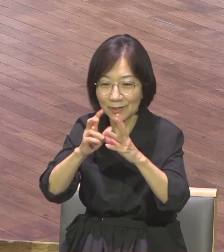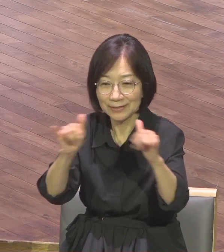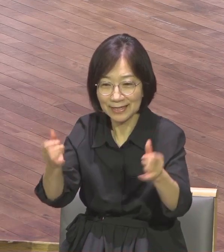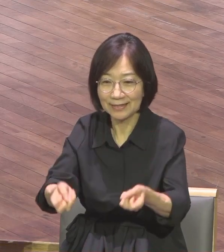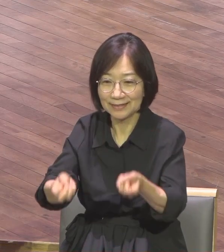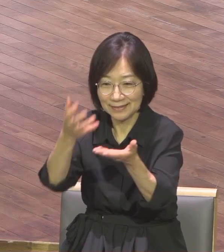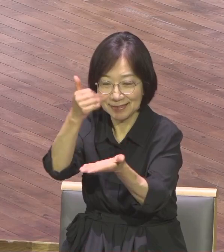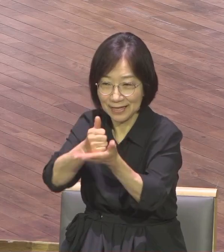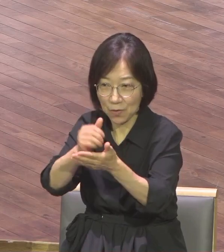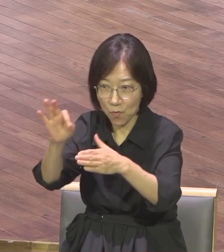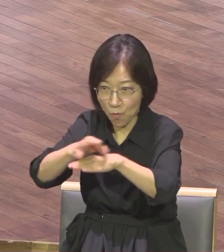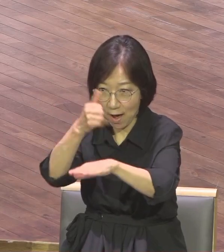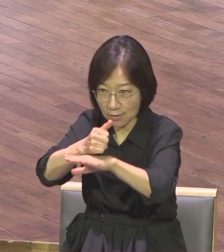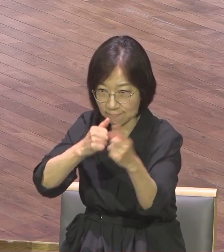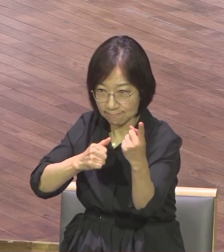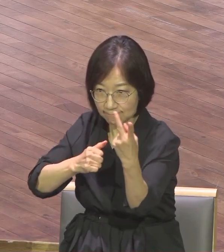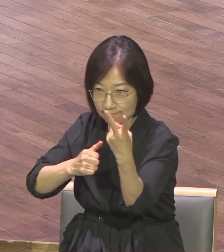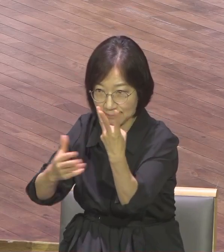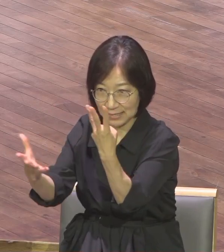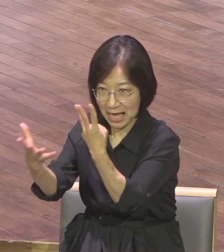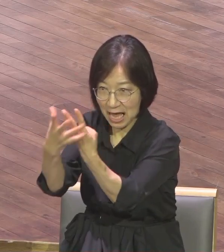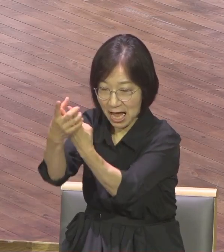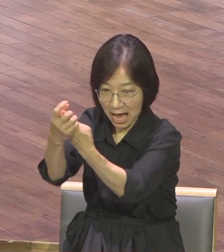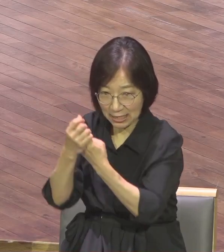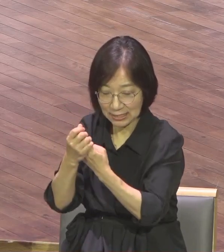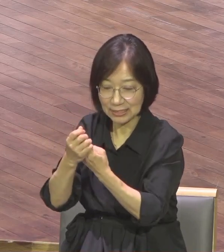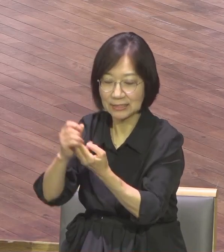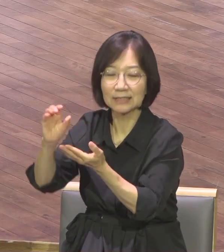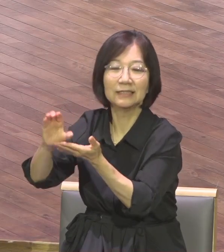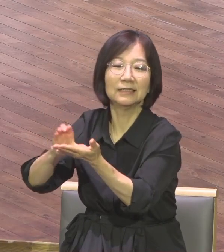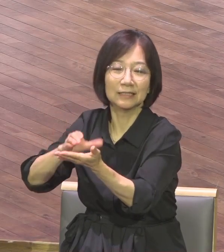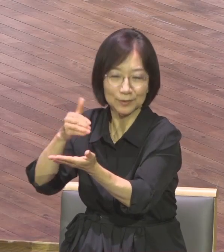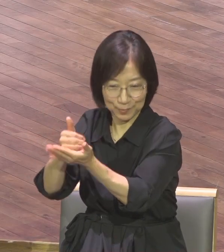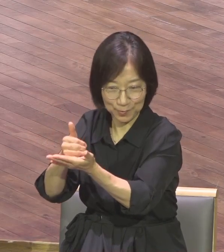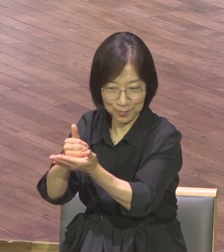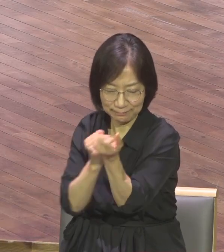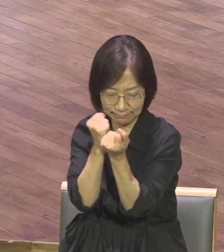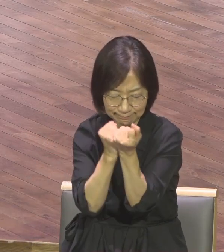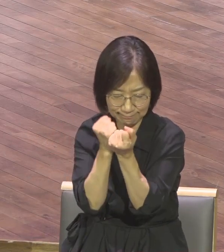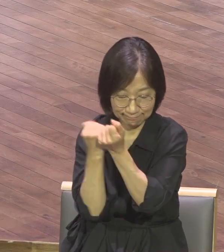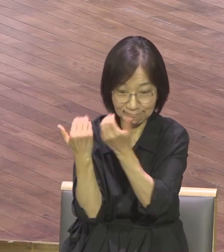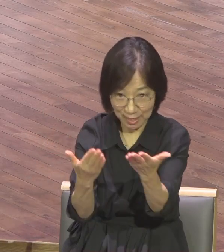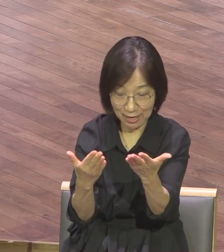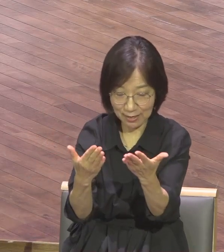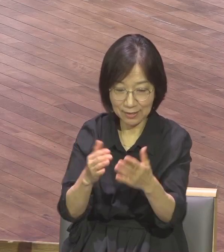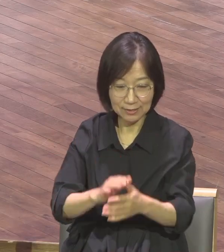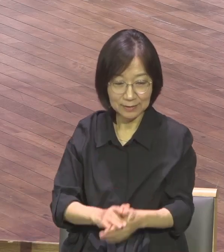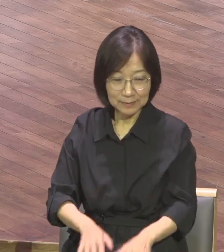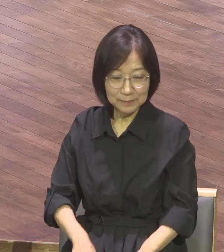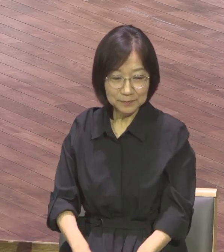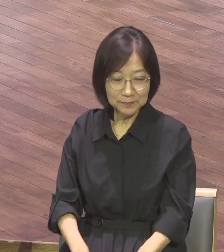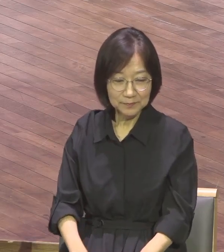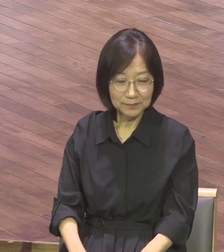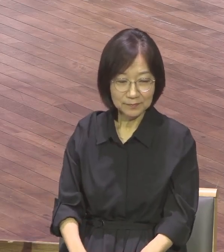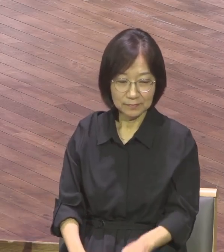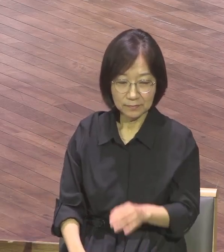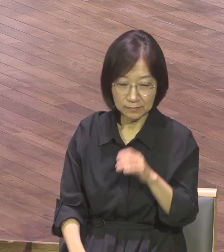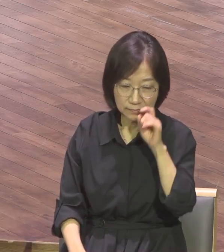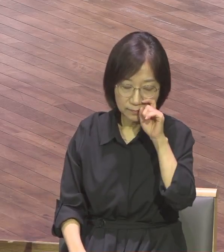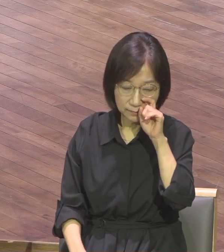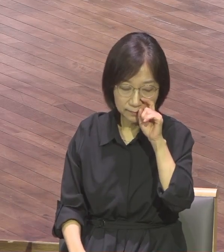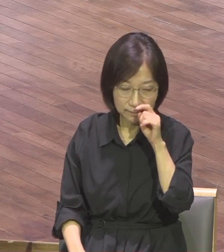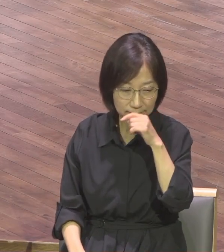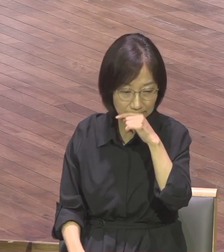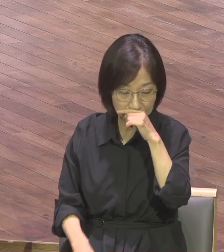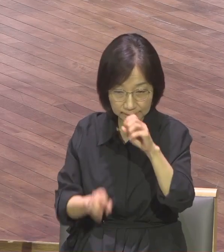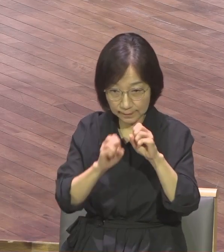감당하신 그리스도다. 이 선지자 제사장 왕이란 말은요 이 뭐 예수가 선지자 제사장 왕이 참 제사장 참 왕